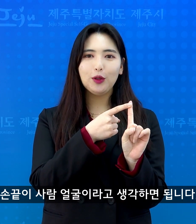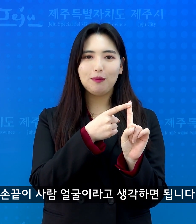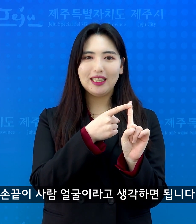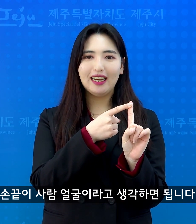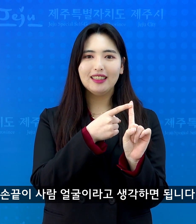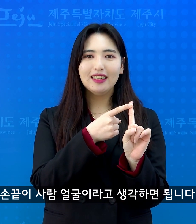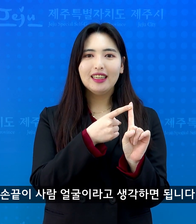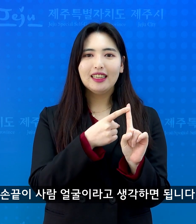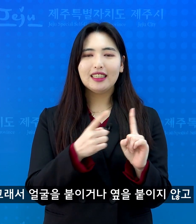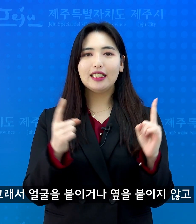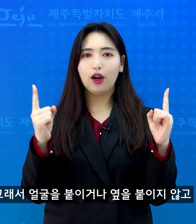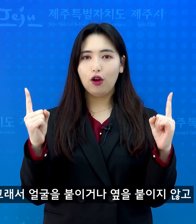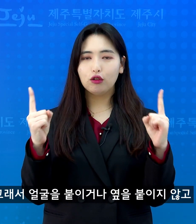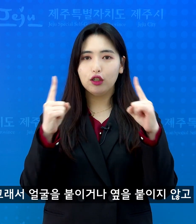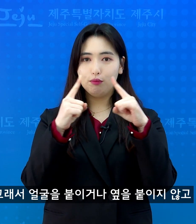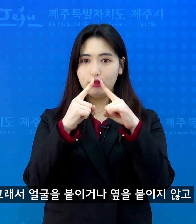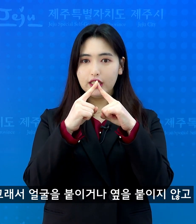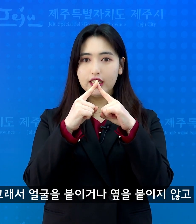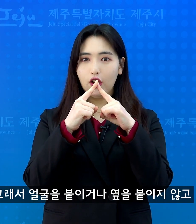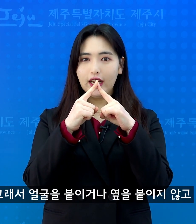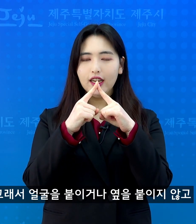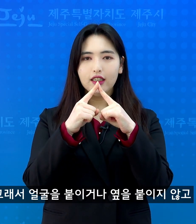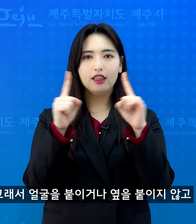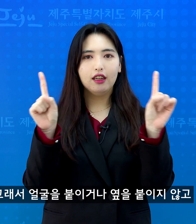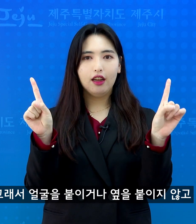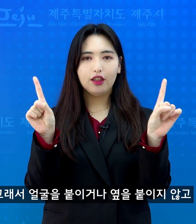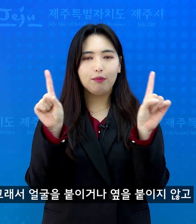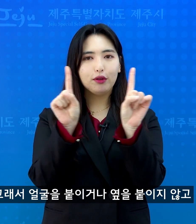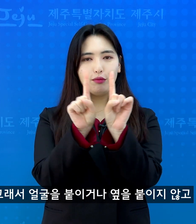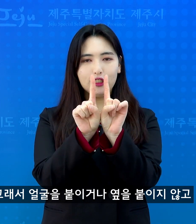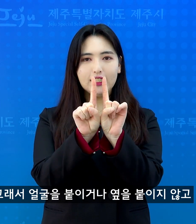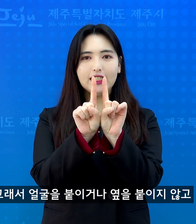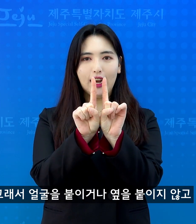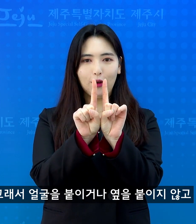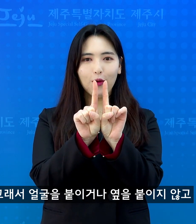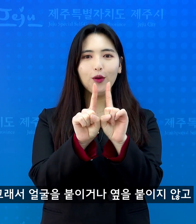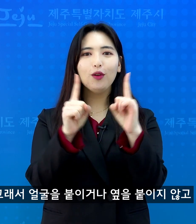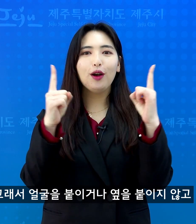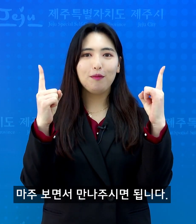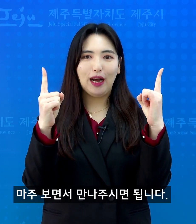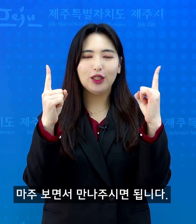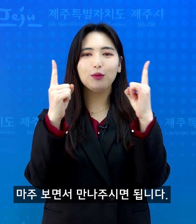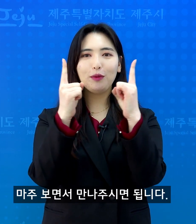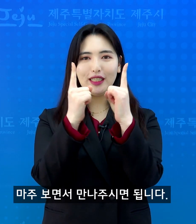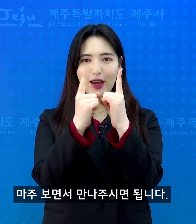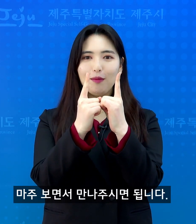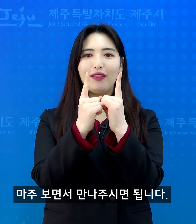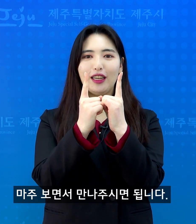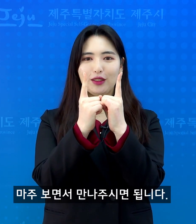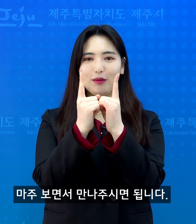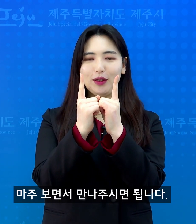됩니다. 그래서 얼굴을 붙이거나 옆을 붙이지 않고 마주보면서 만나주시면